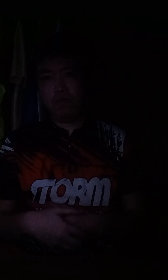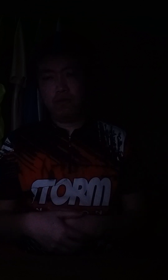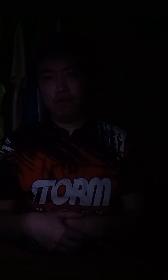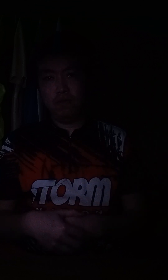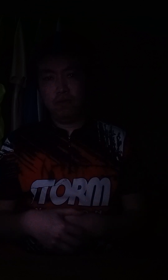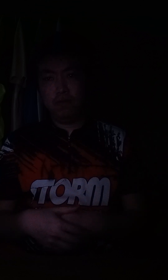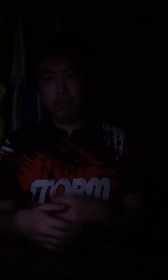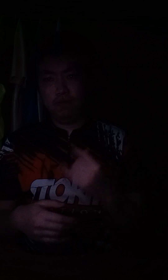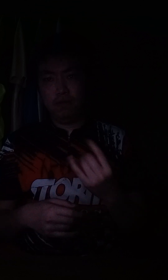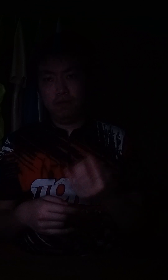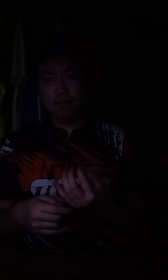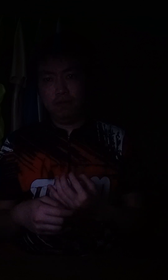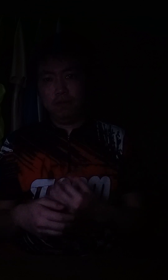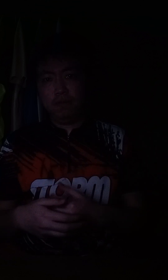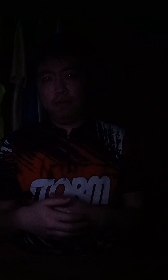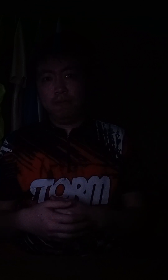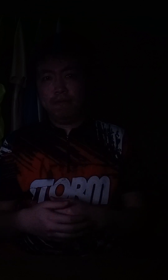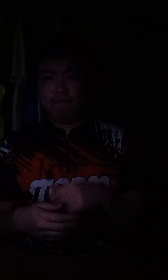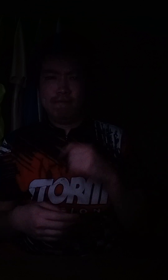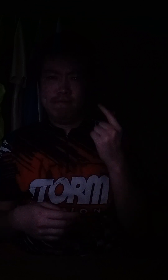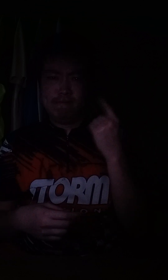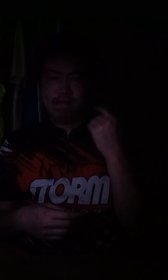예, 제가 피곤하면 이제 새벽에 못 걸어줘요.